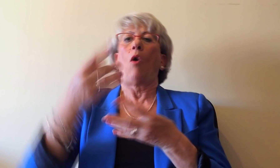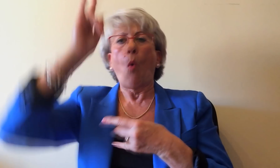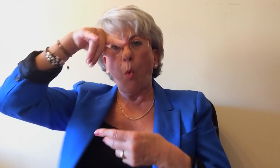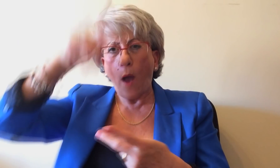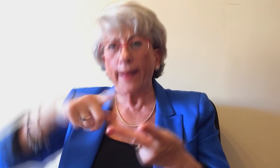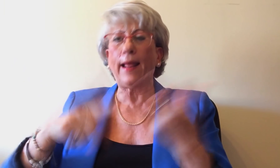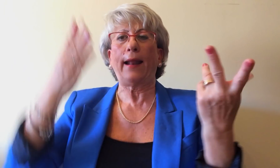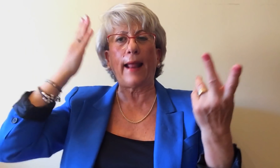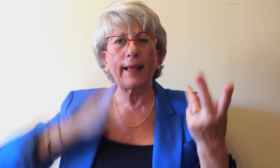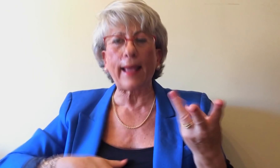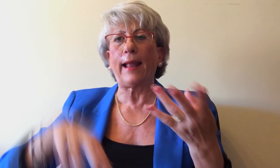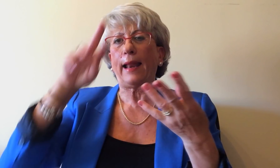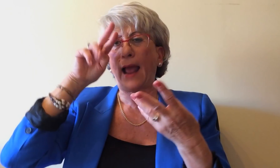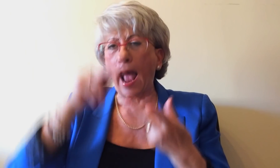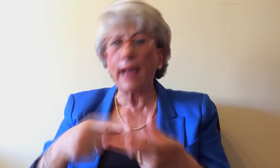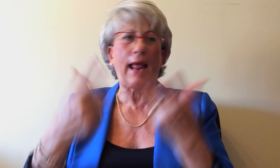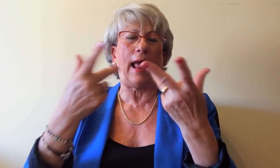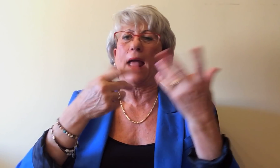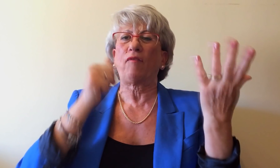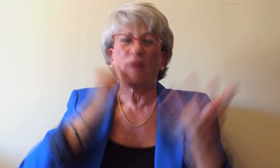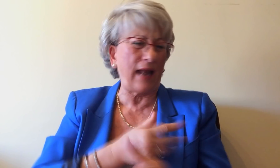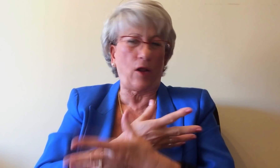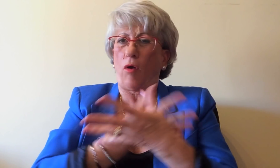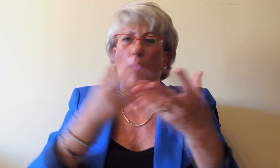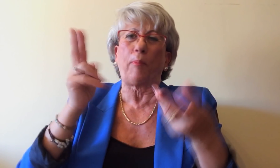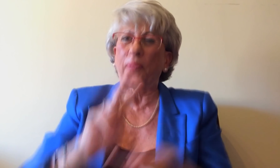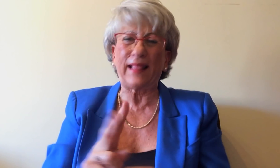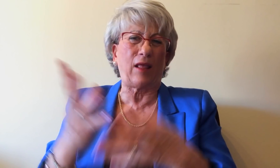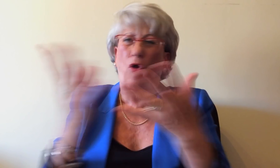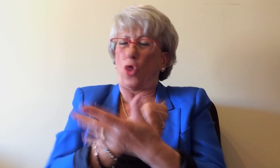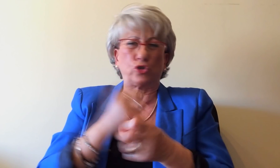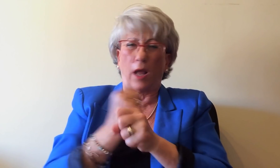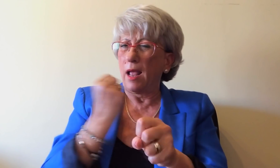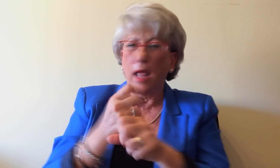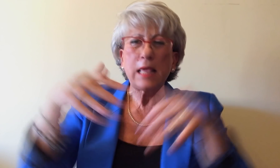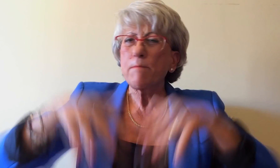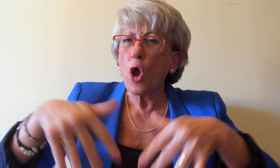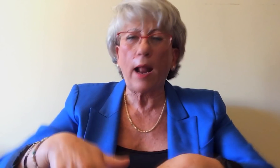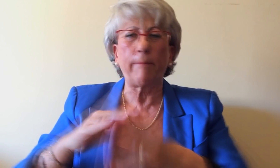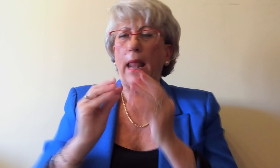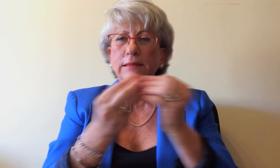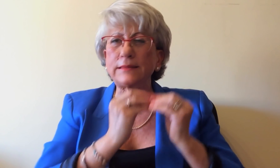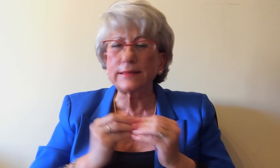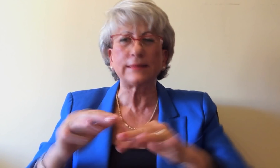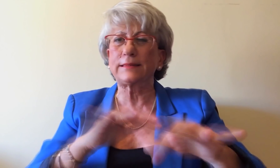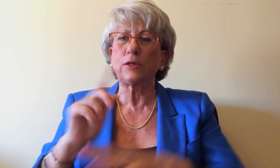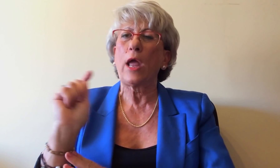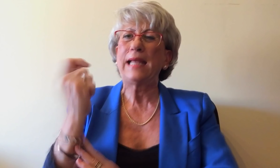la Joana, la Raquel, l'Anna, la Fanny, el Vicente, tots els treballadors es van dedicar a implicar moltíssim